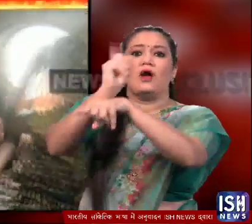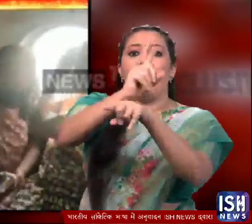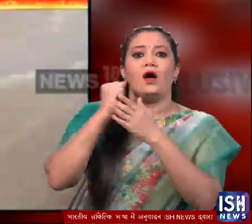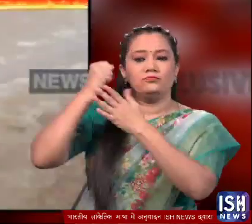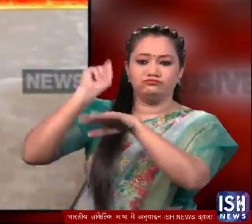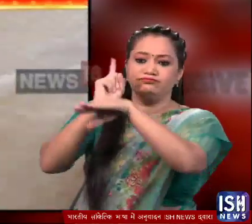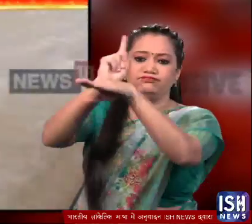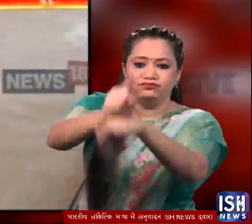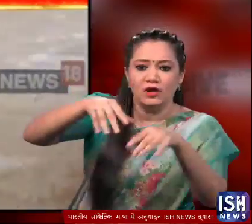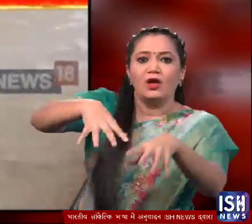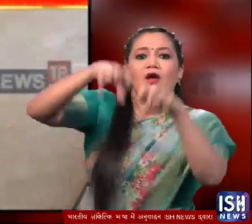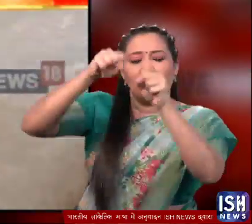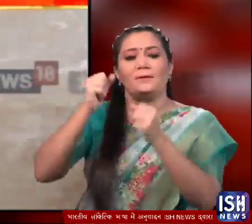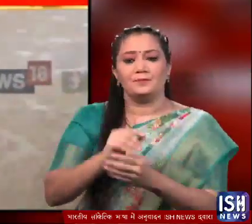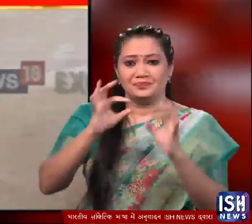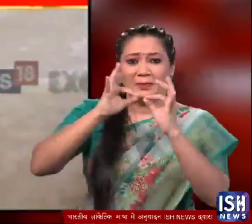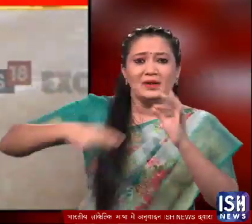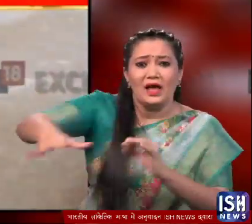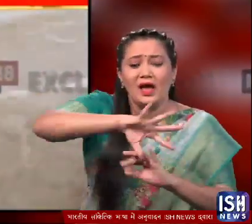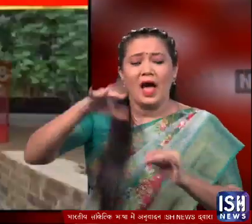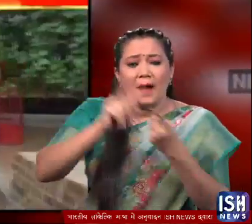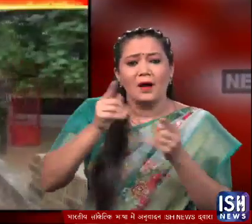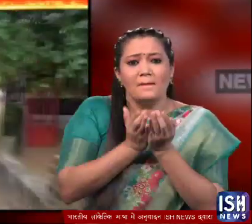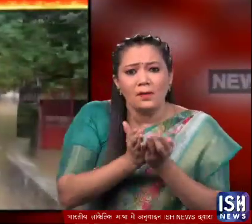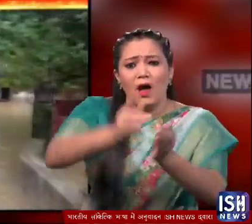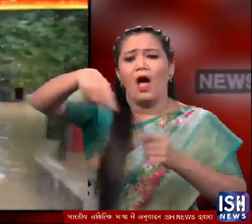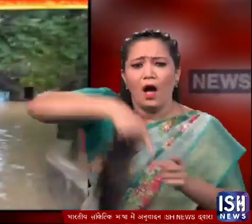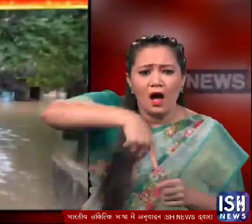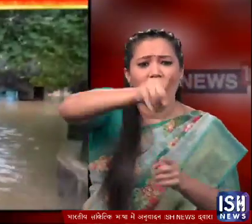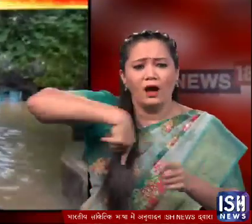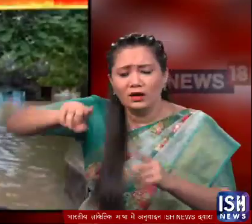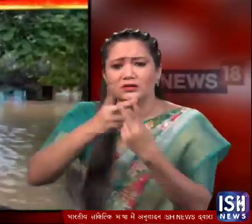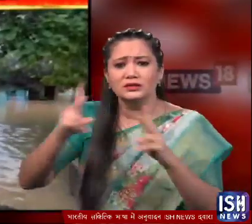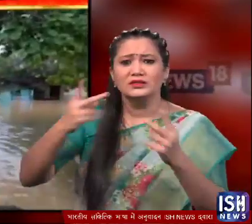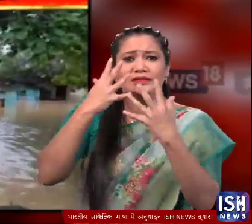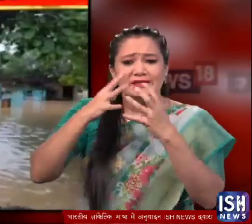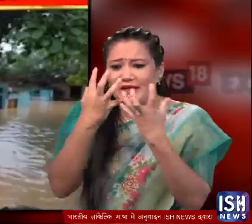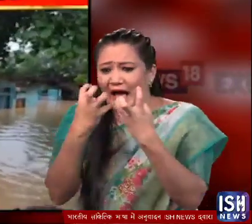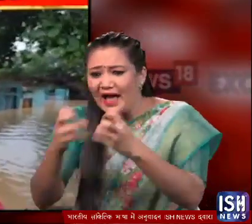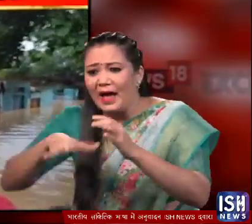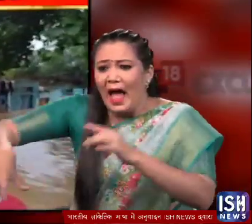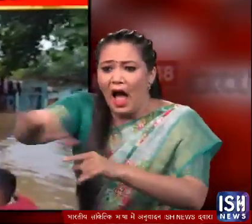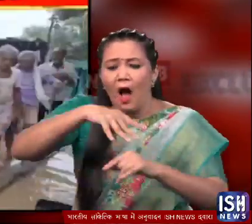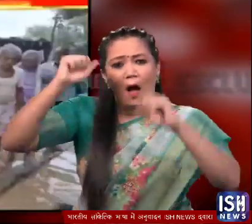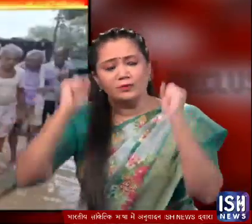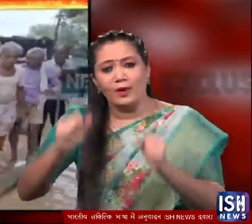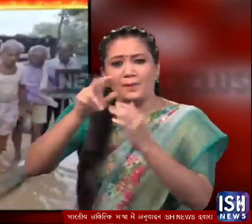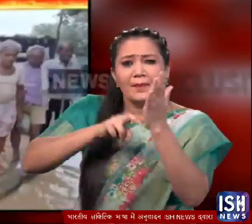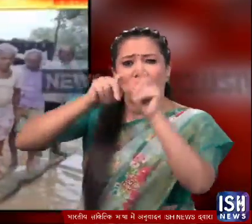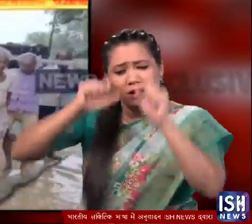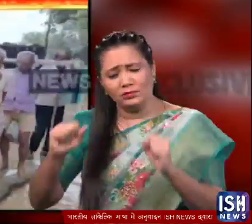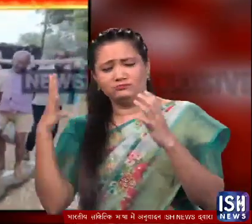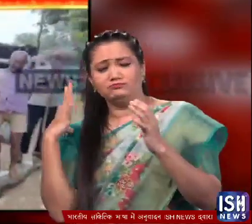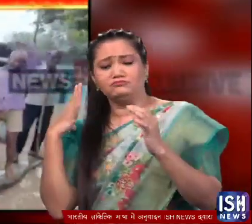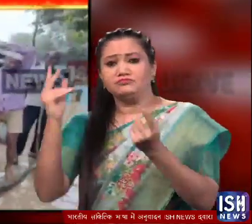है। भिंड में इतना पानी भर गया कि जहां तहां नाव चलने लगी। लोग गांव में जो सूखी जगह बची है वहां डेरा डाले बैठे हैं, ताकि बचाव